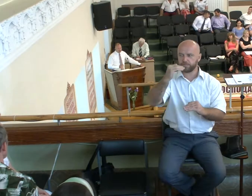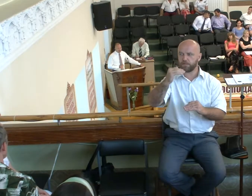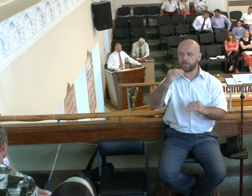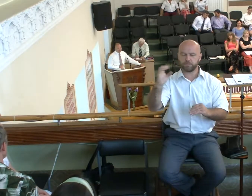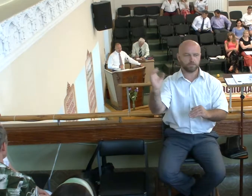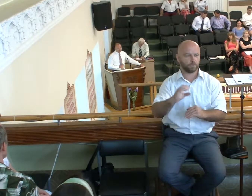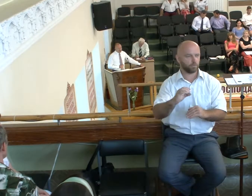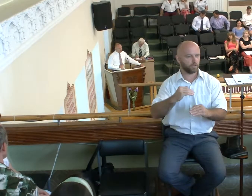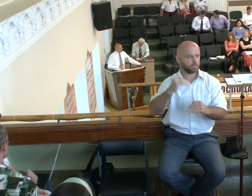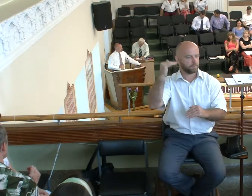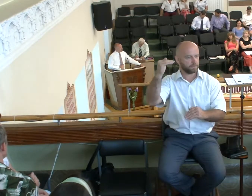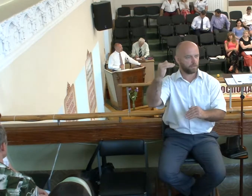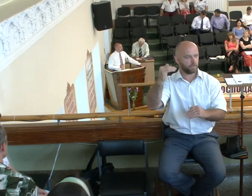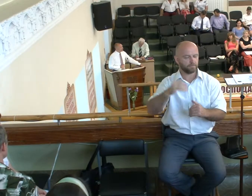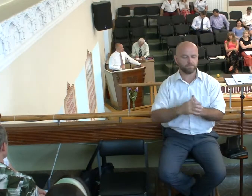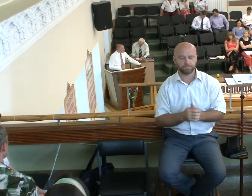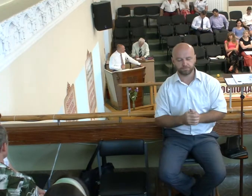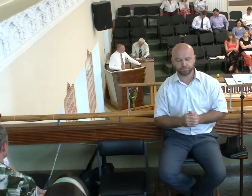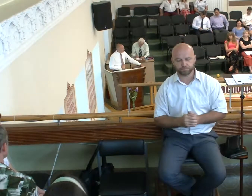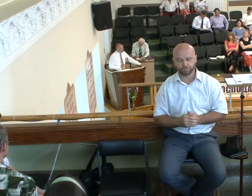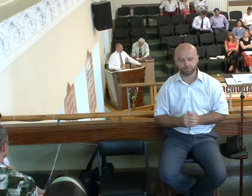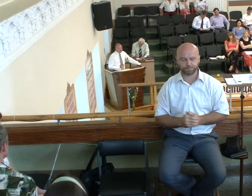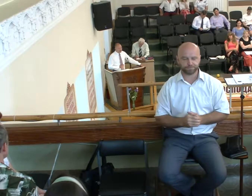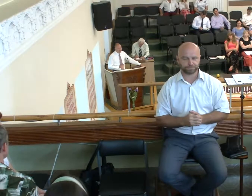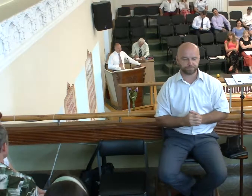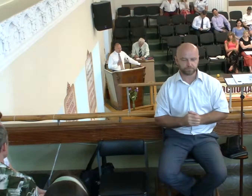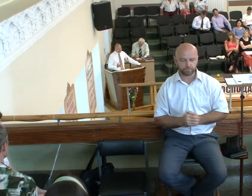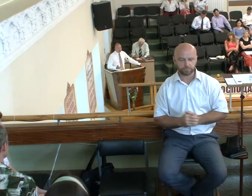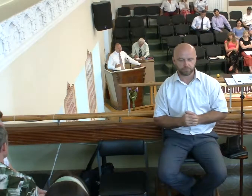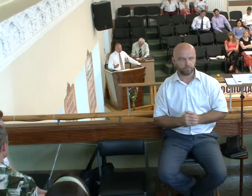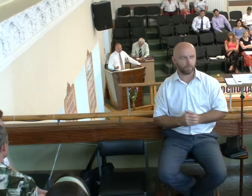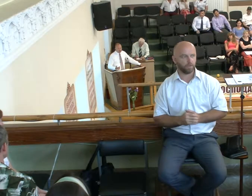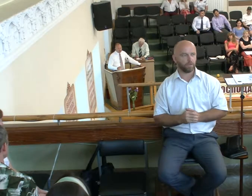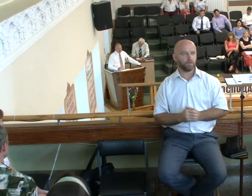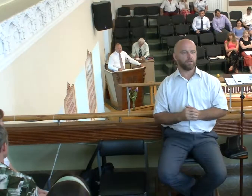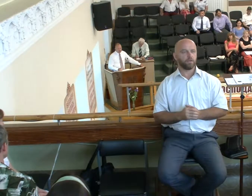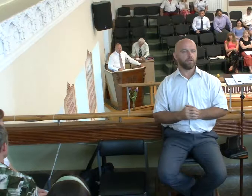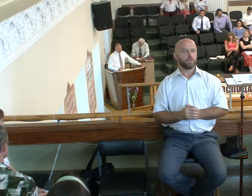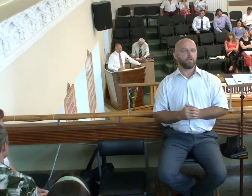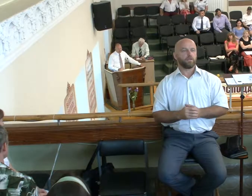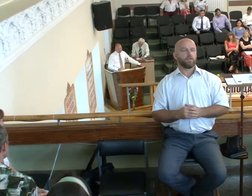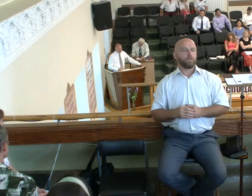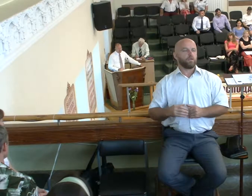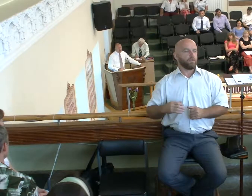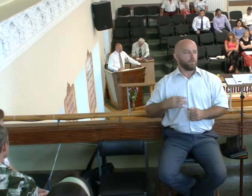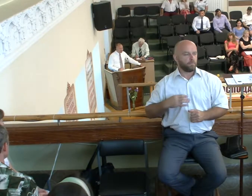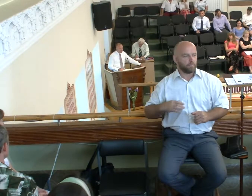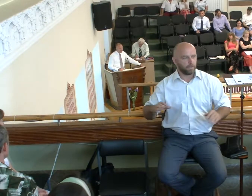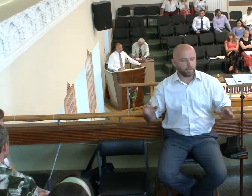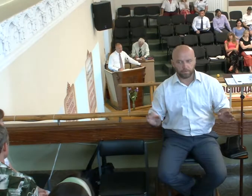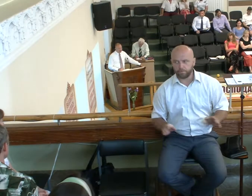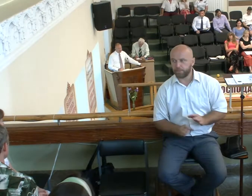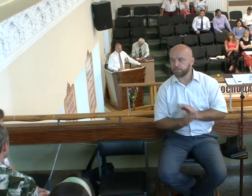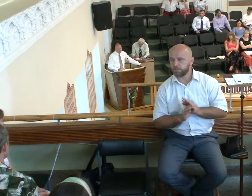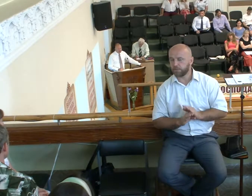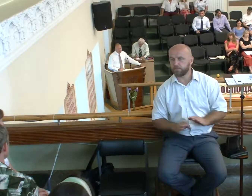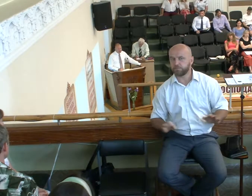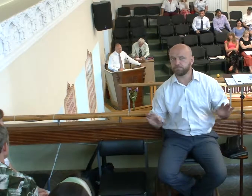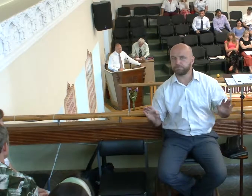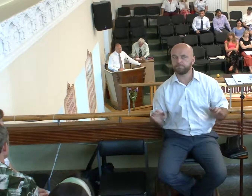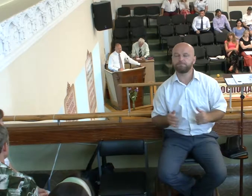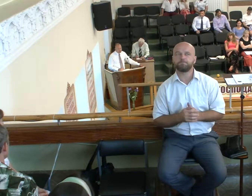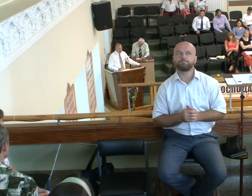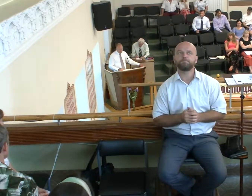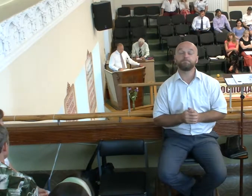написал Роберт Рождественский, музыку к ней написал Микаэл Таривергиев.